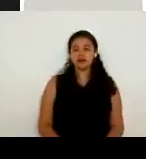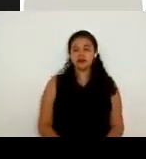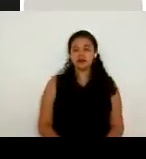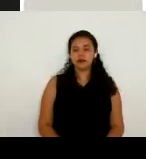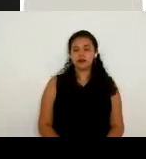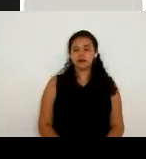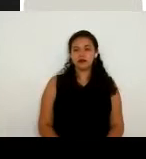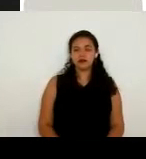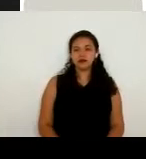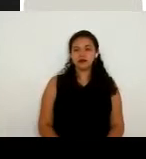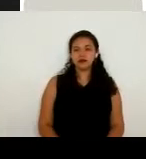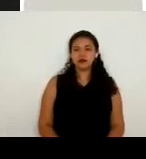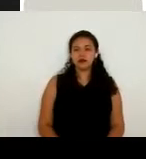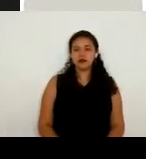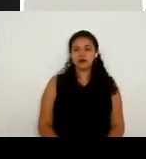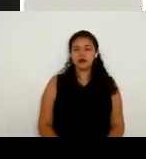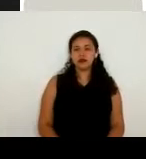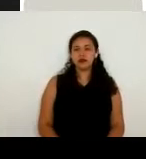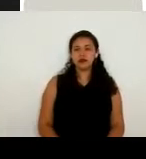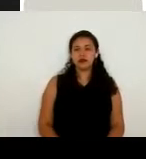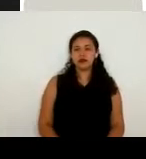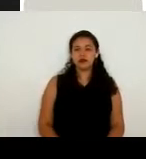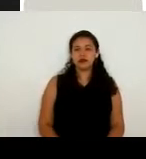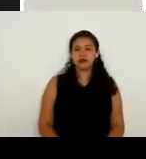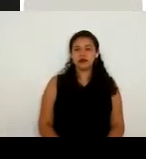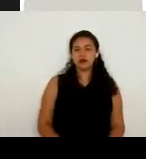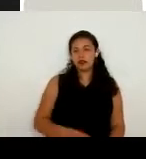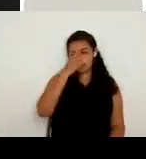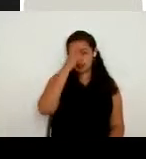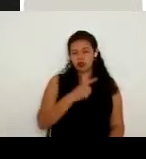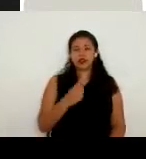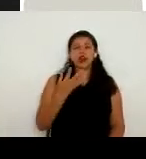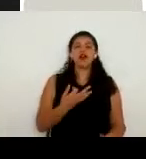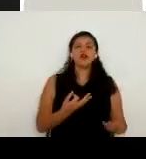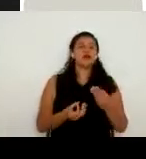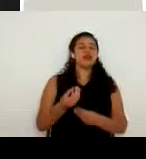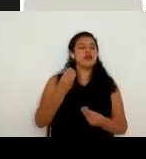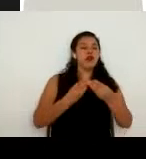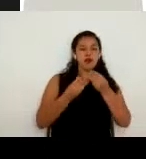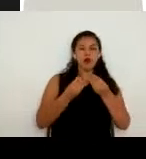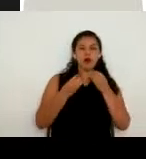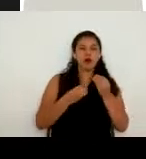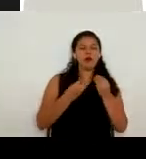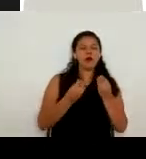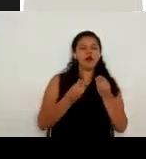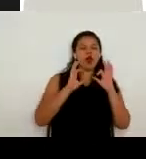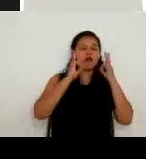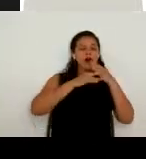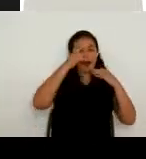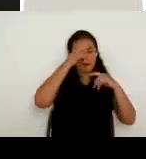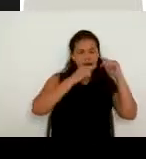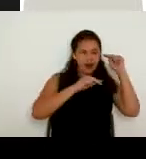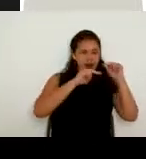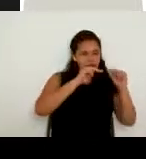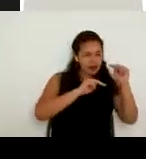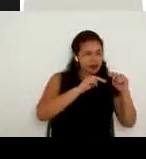que revisamos muchos indicadores revisamos los indicadores de algunos bancos